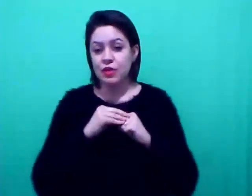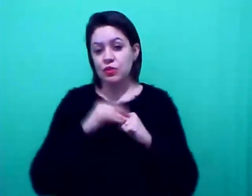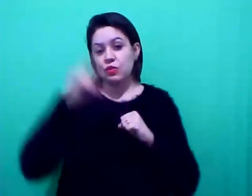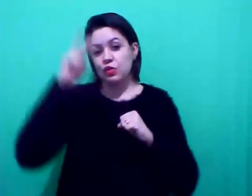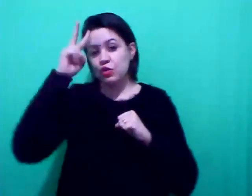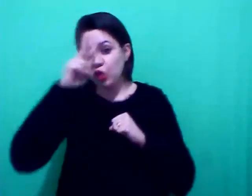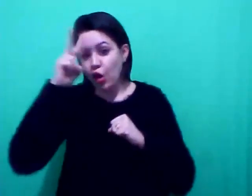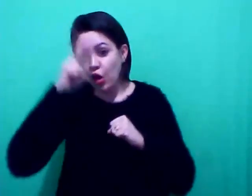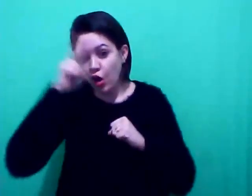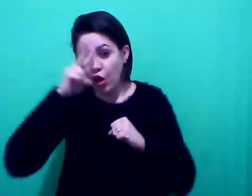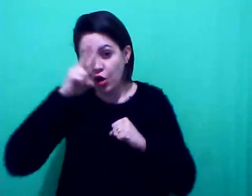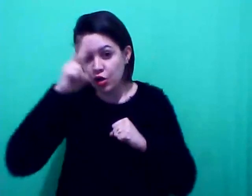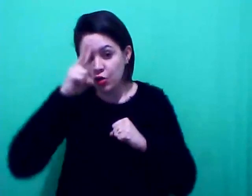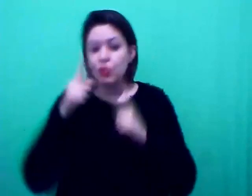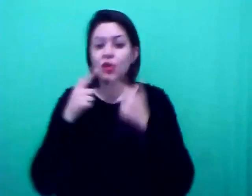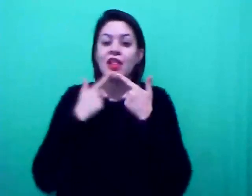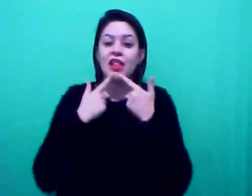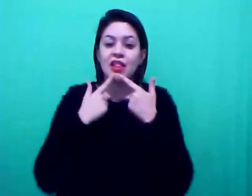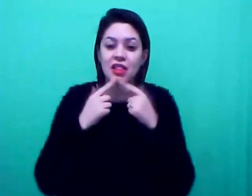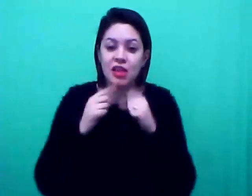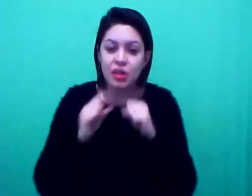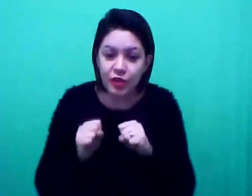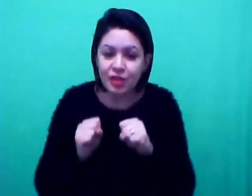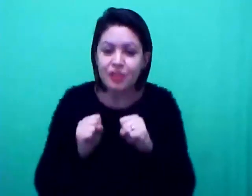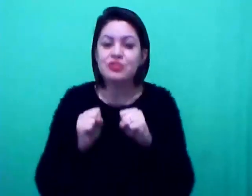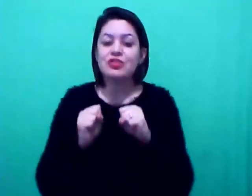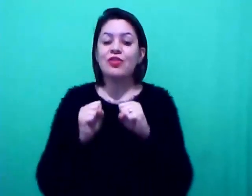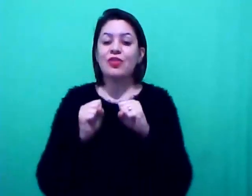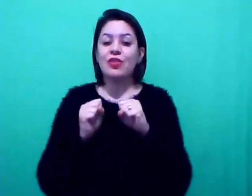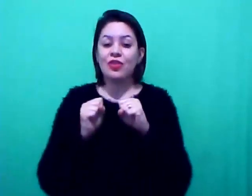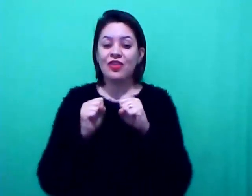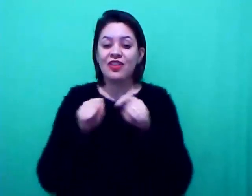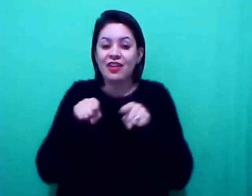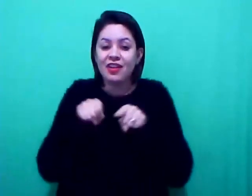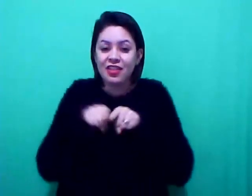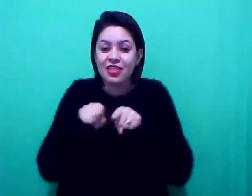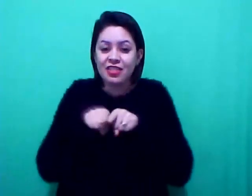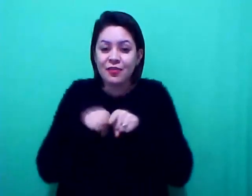nós temos o conhecimento sobre a história, sobre a língua,